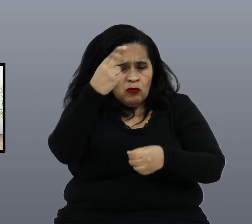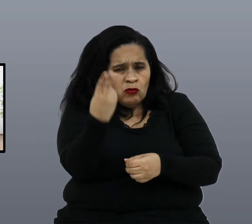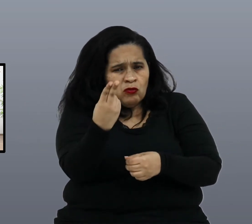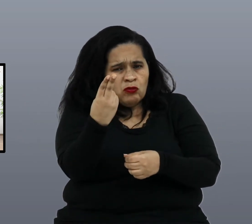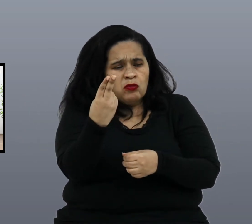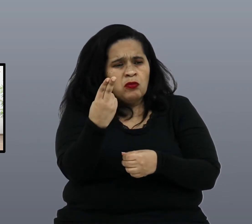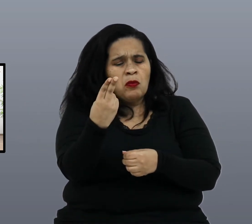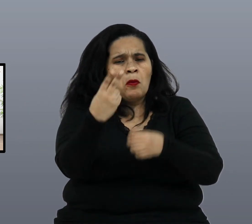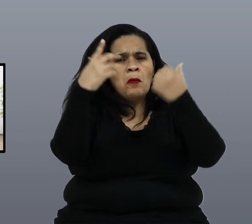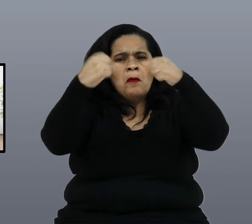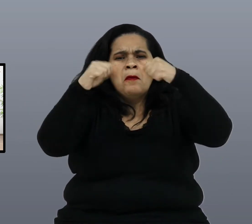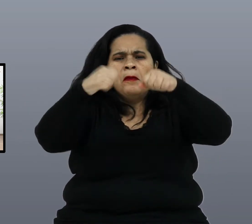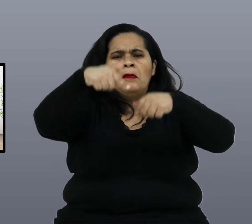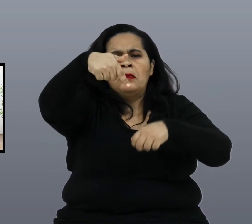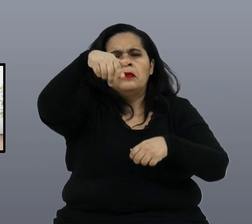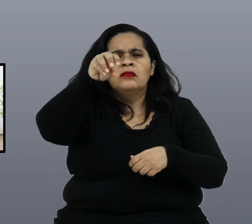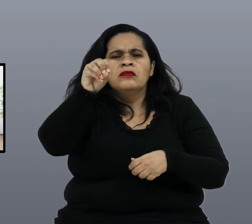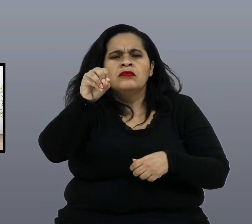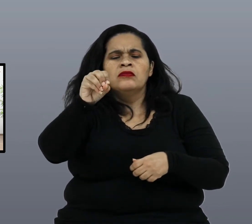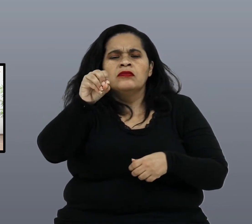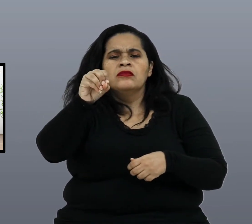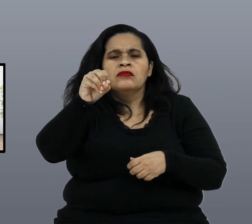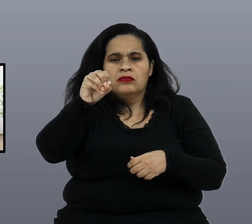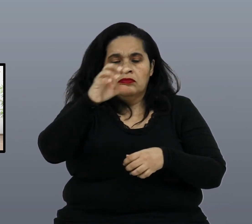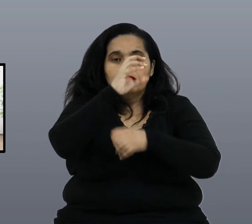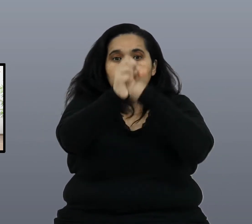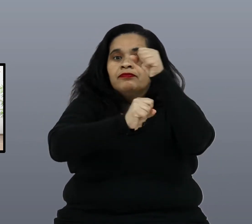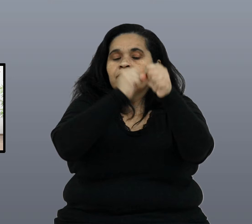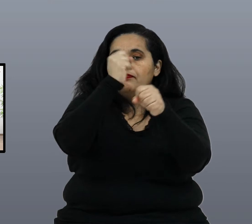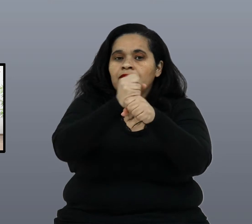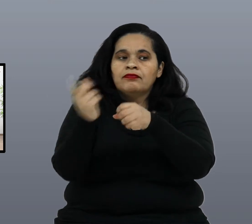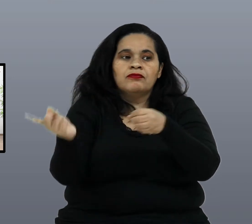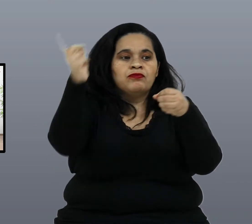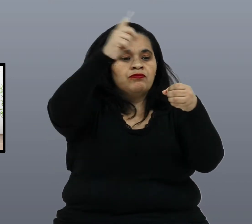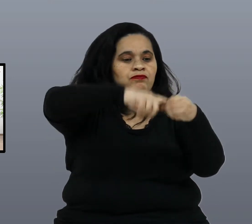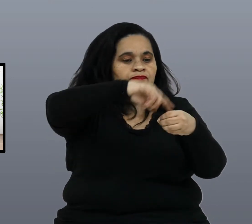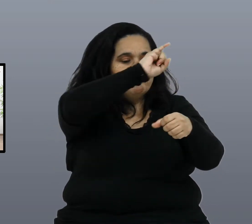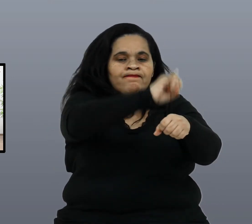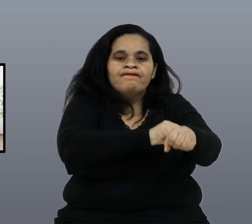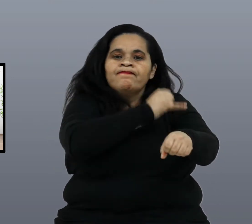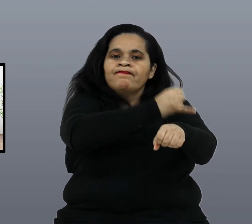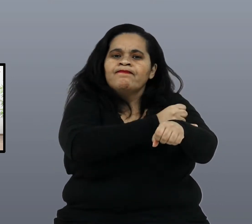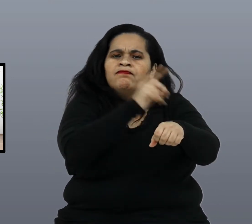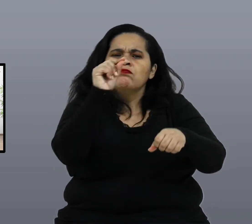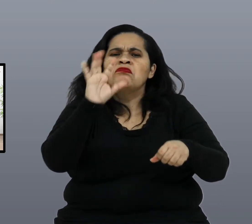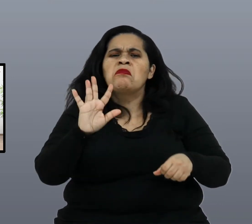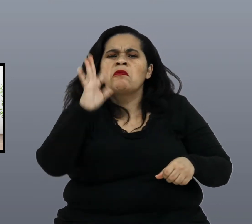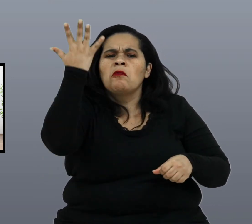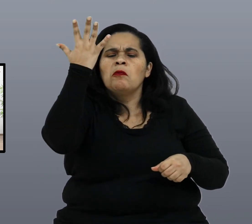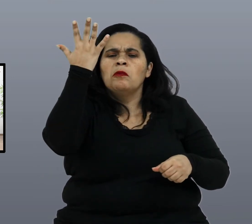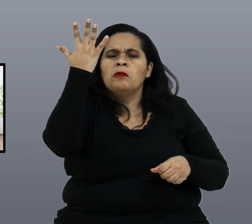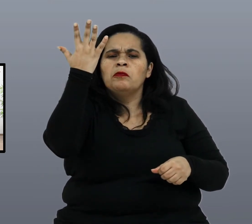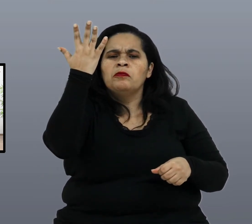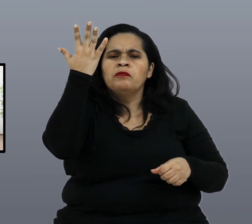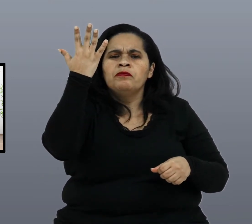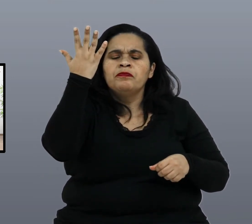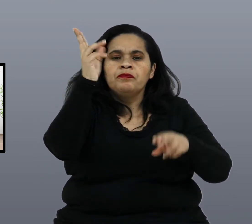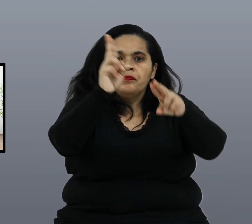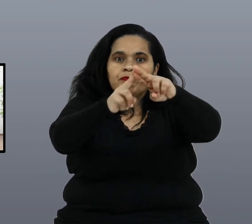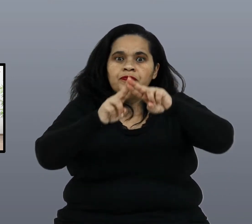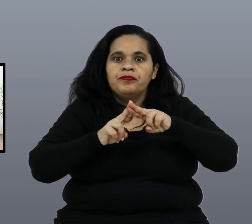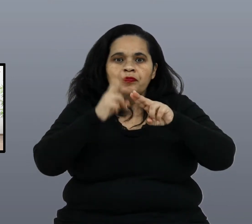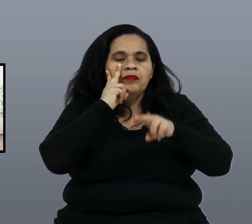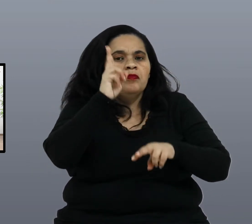os 70 anos e ia voltar, né, para Jerusalém. Como que seria? O que aconteceria? Então, toda essa visão que ele